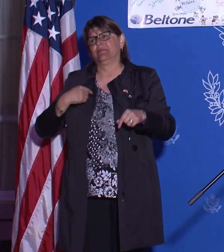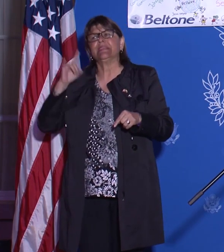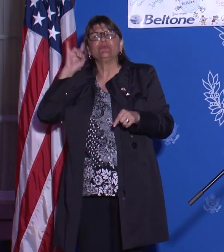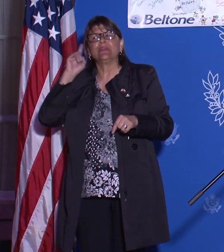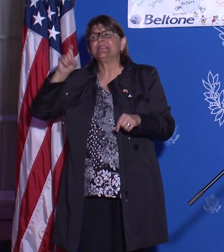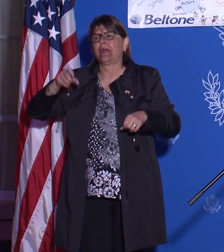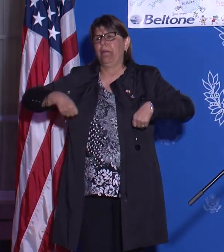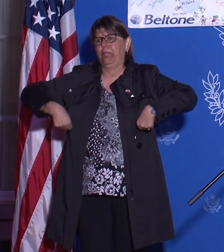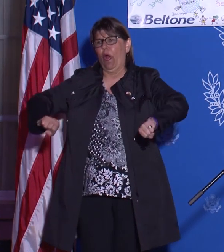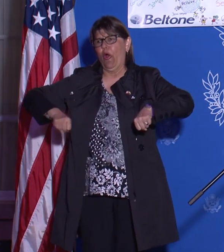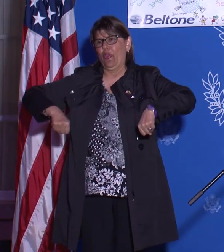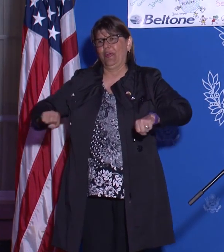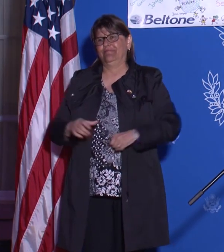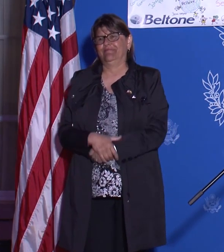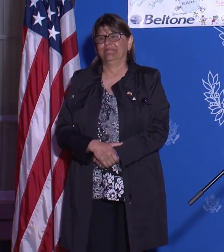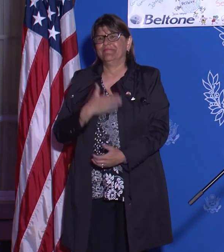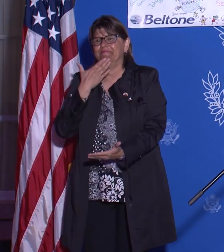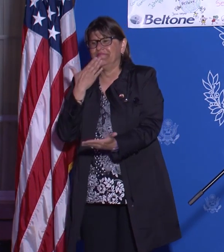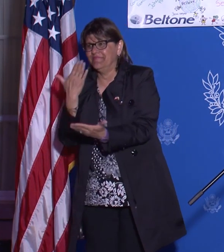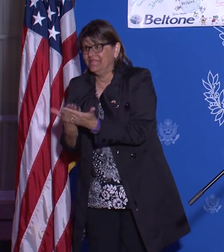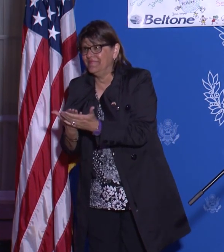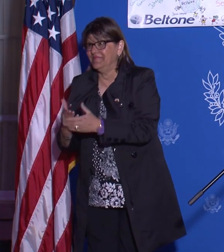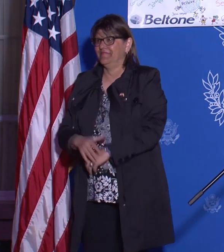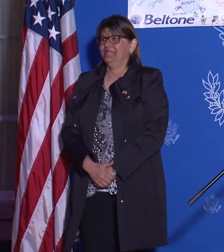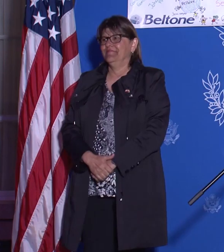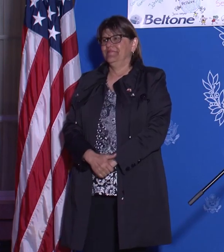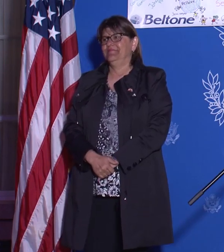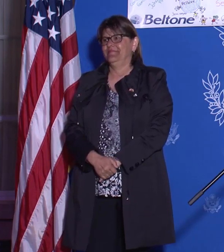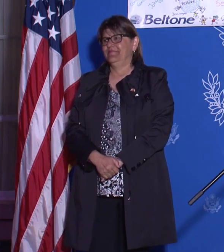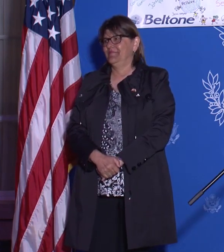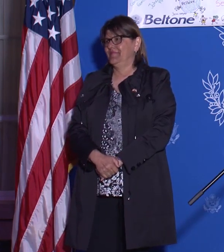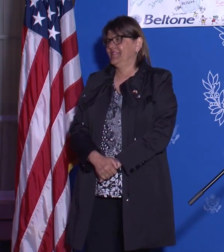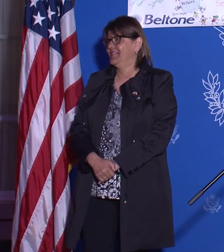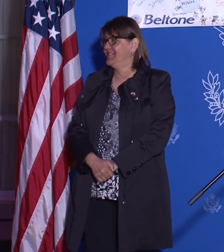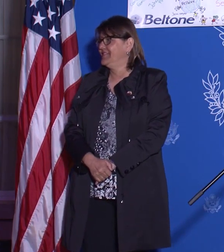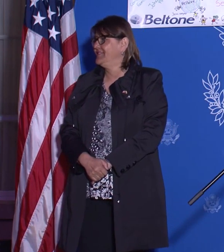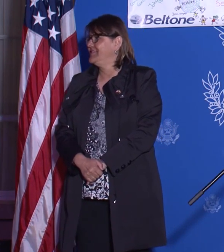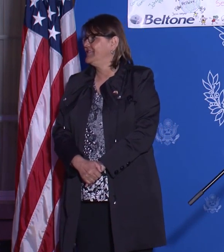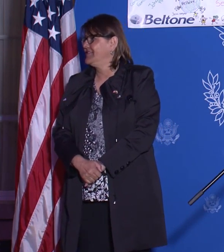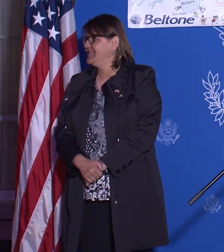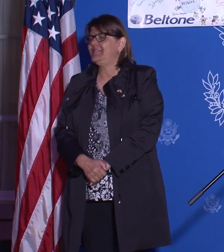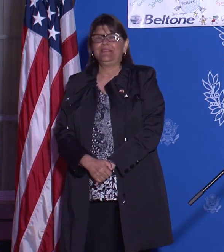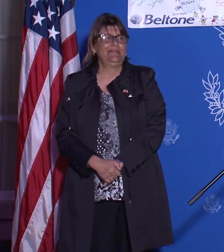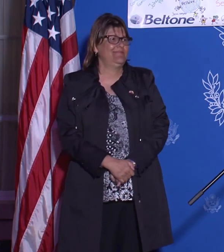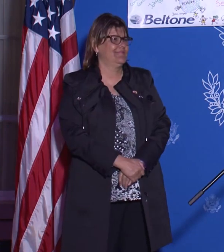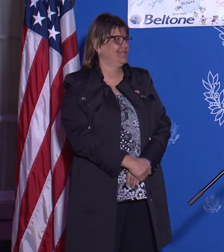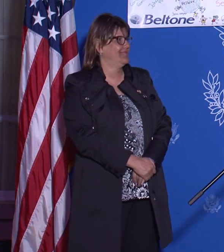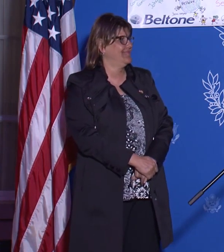que agradecemos por su donación, también el acceso a nuestro transporte. Muchas gracias.